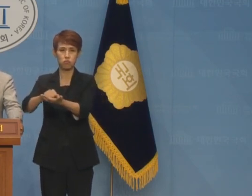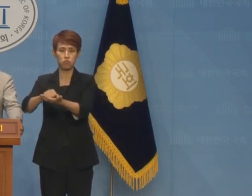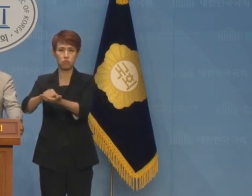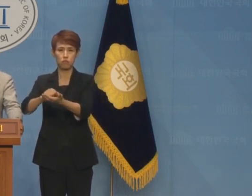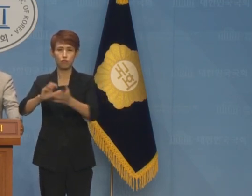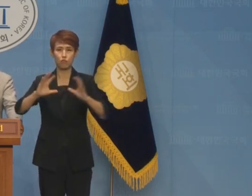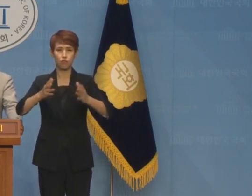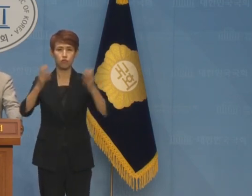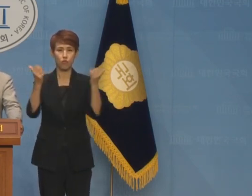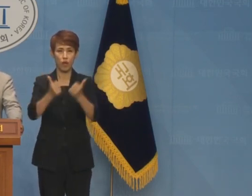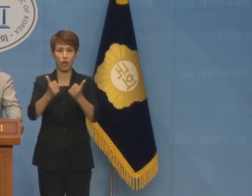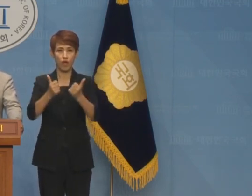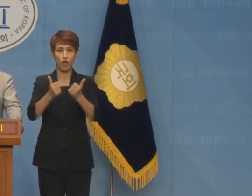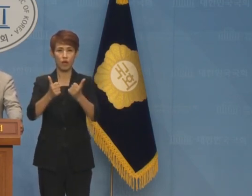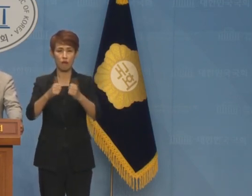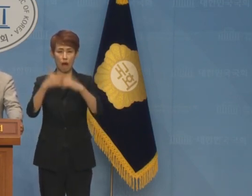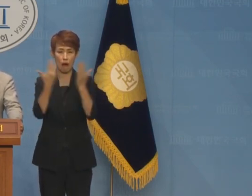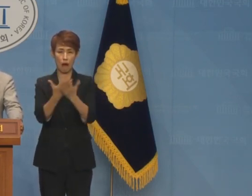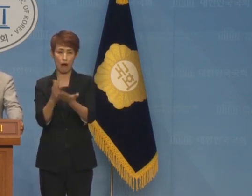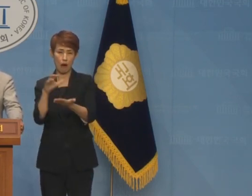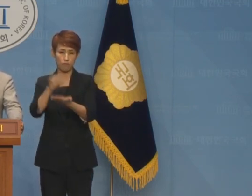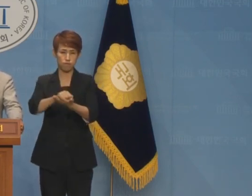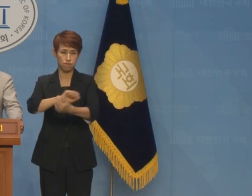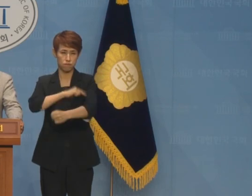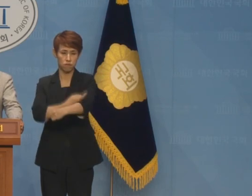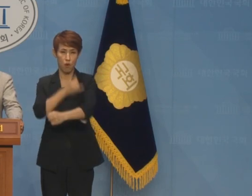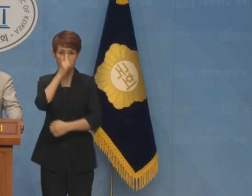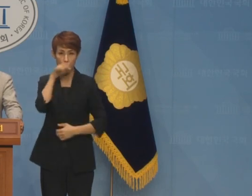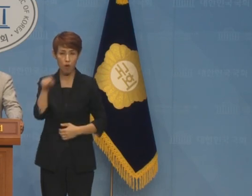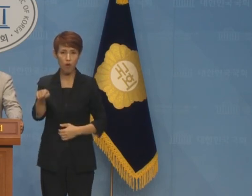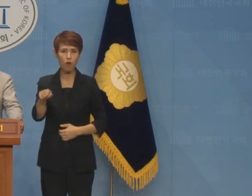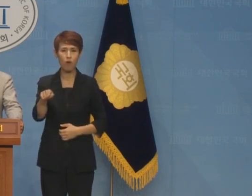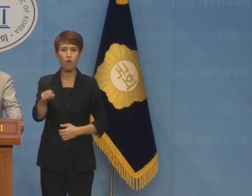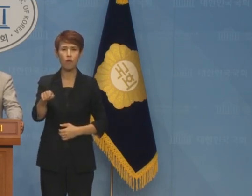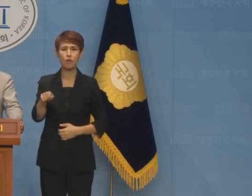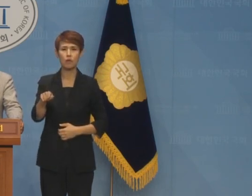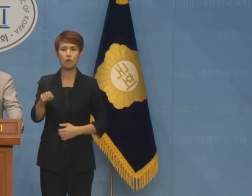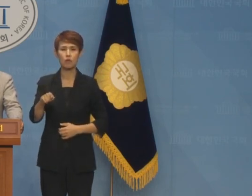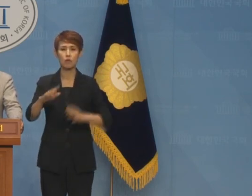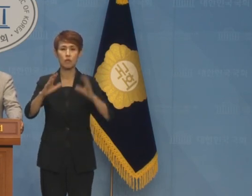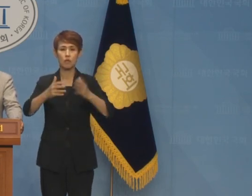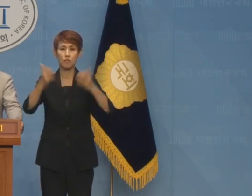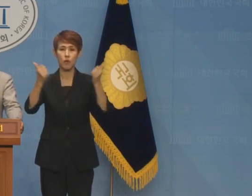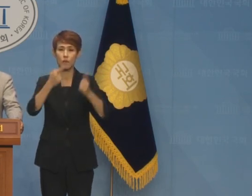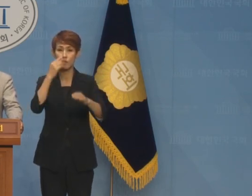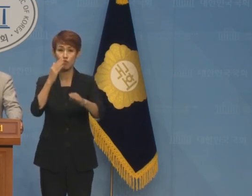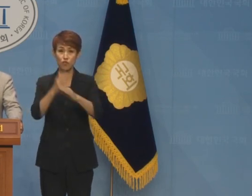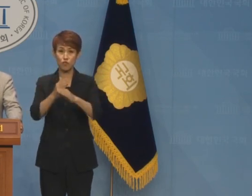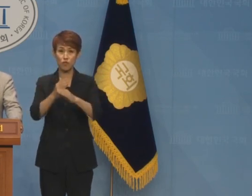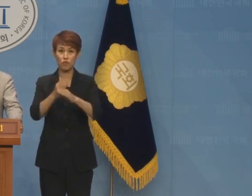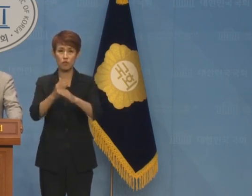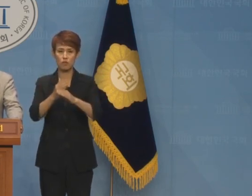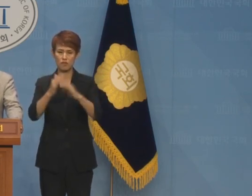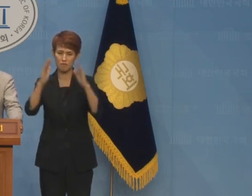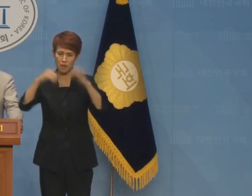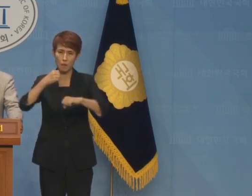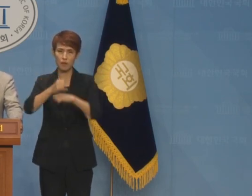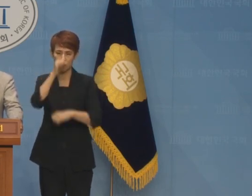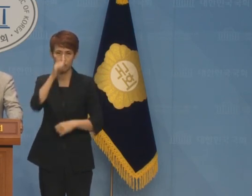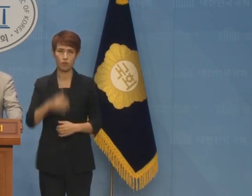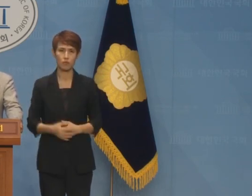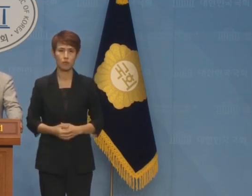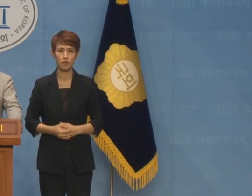봉쇄한 민주당은 합의제 기초한 의회 민주주의 원칙을 붕괴시키고 있습니다 다수